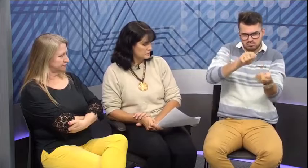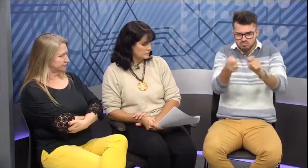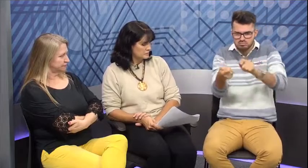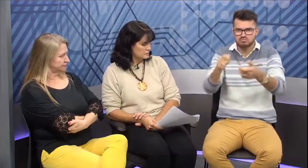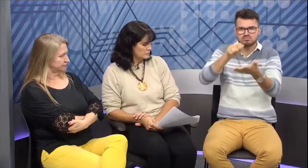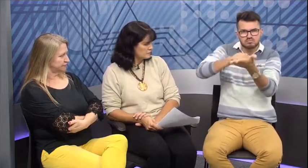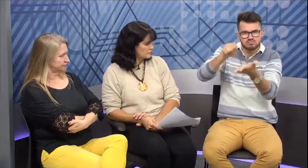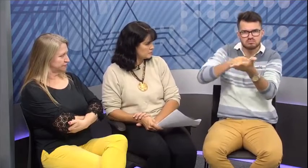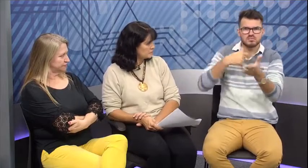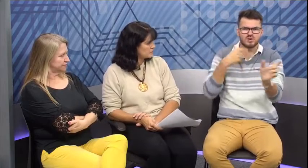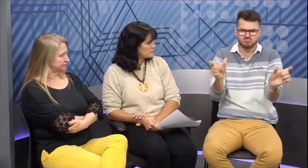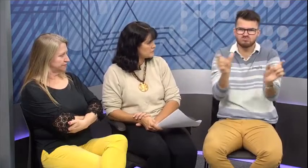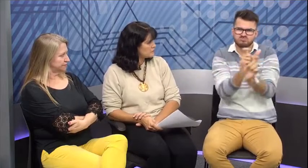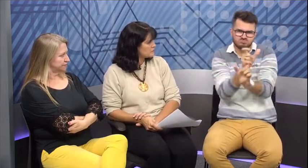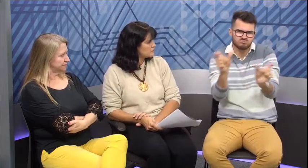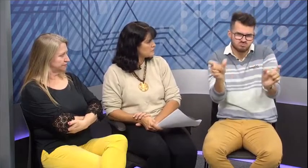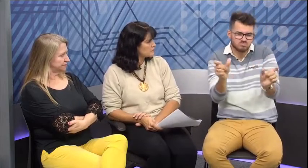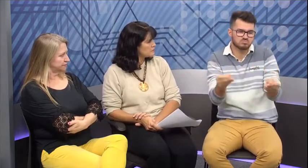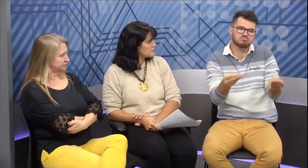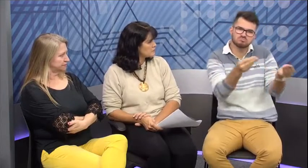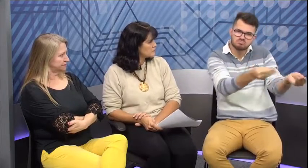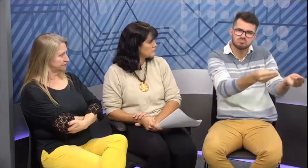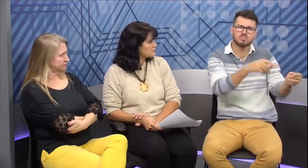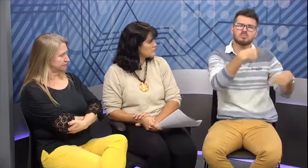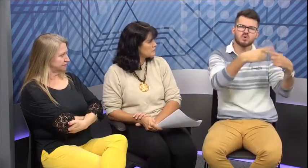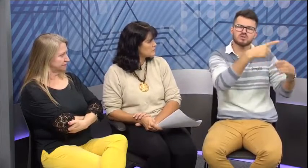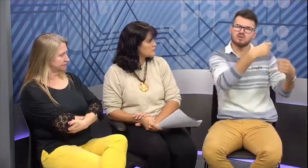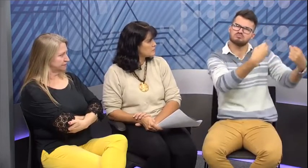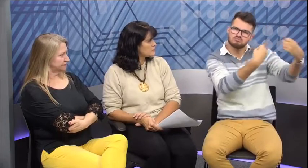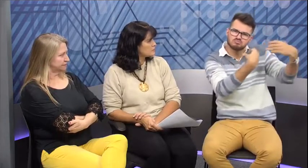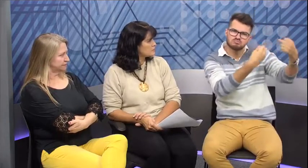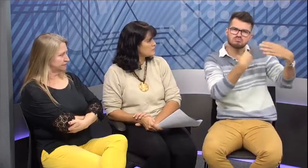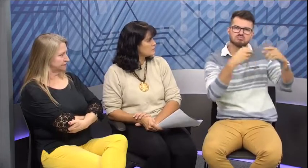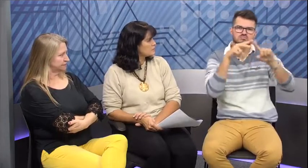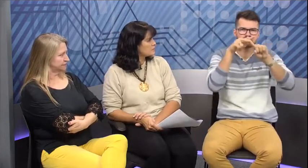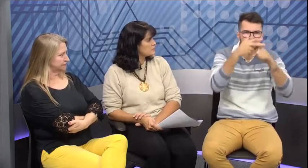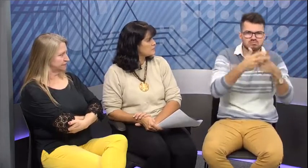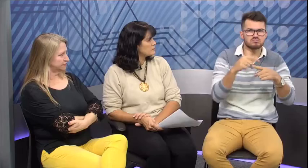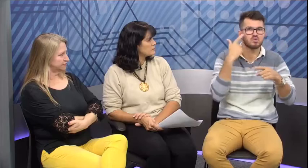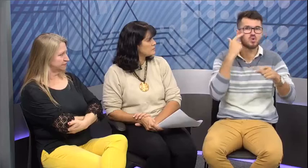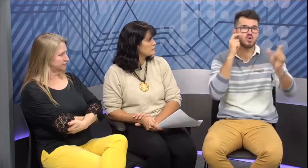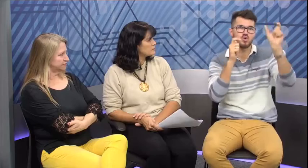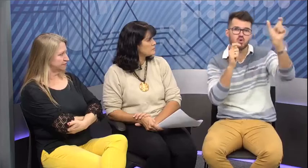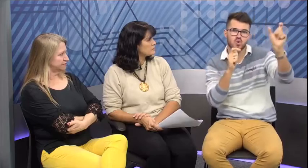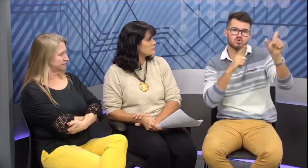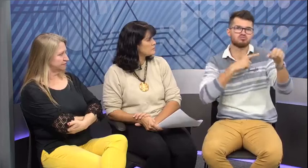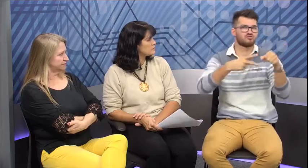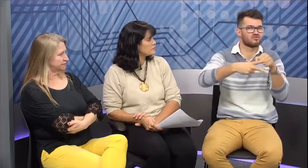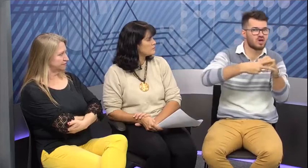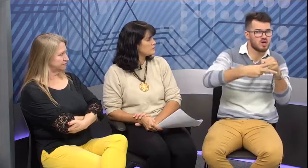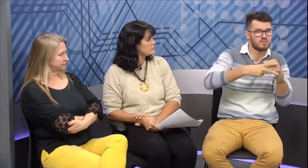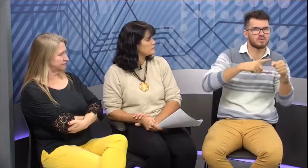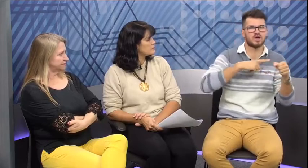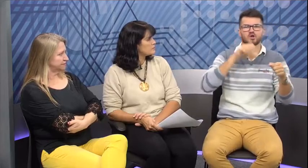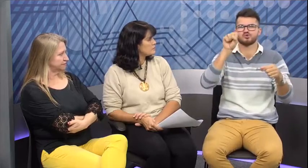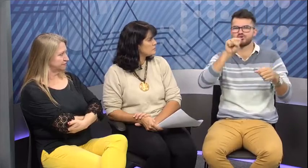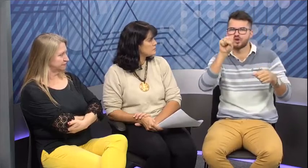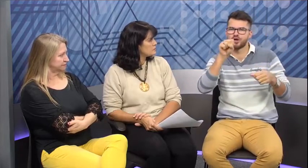para que eu fizesse a adaptação na escrita e entregasse para o professor, e depois ele fizesse algumas correções,